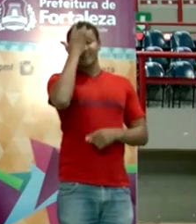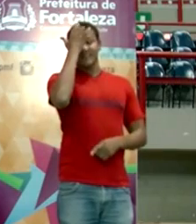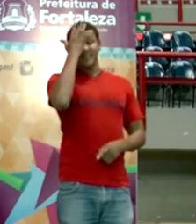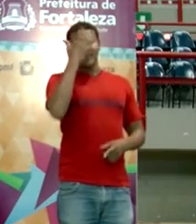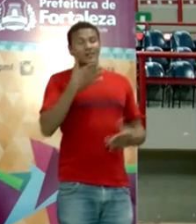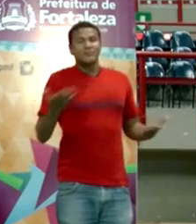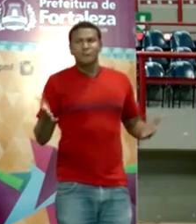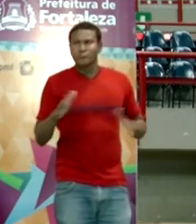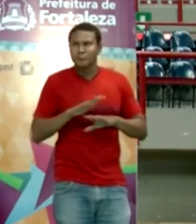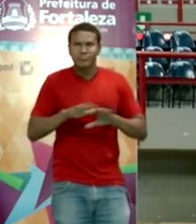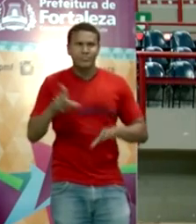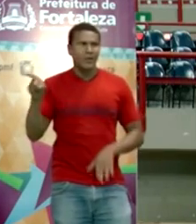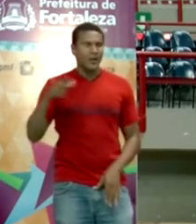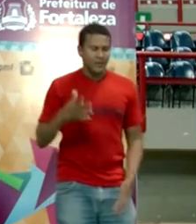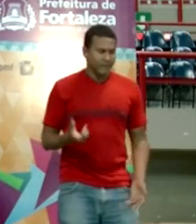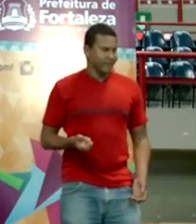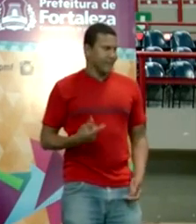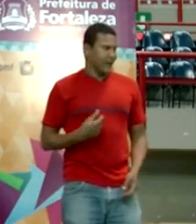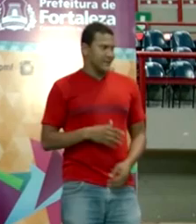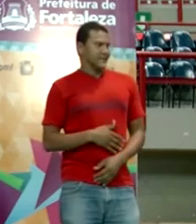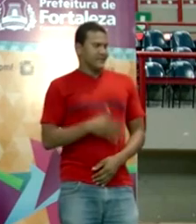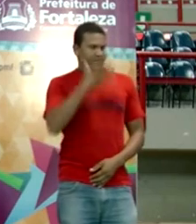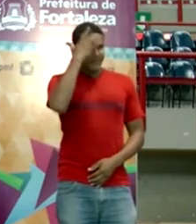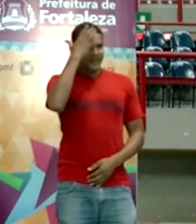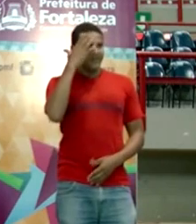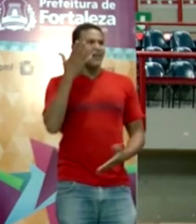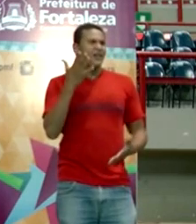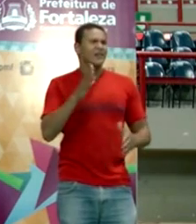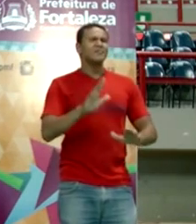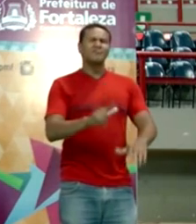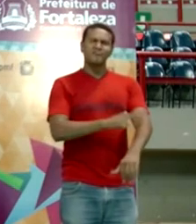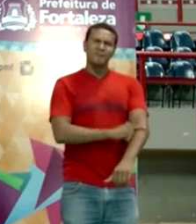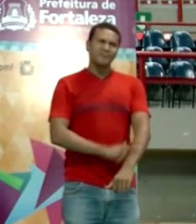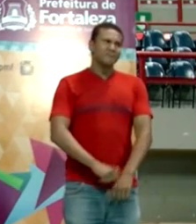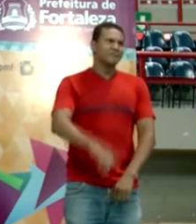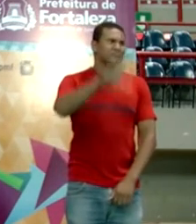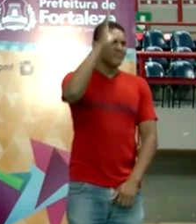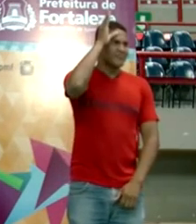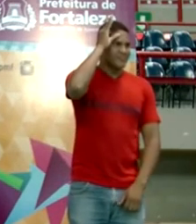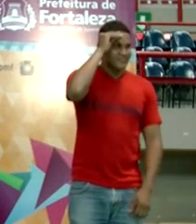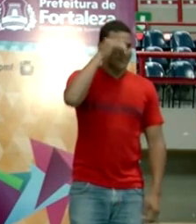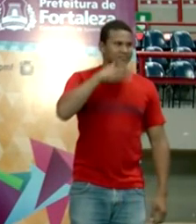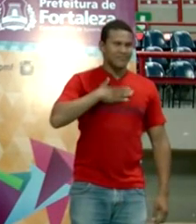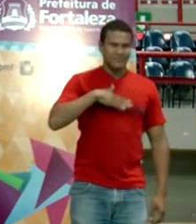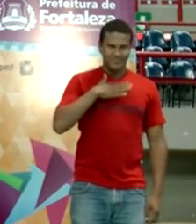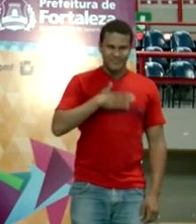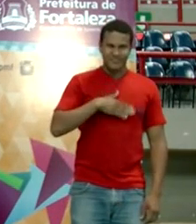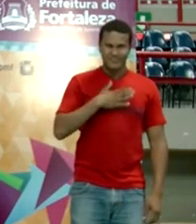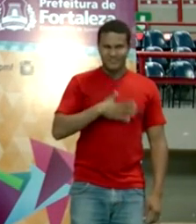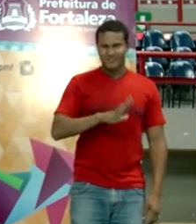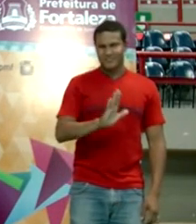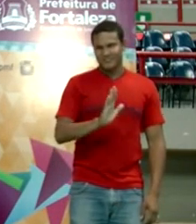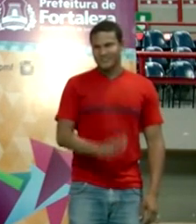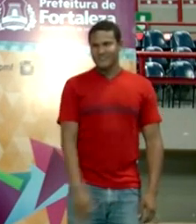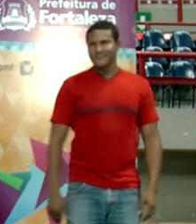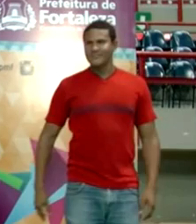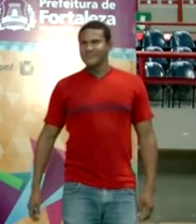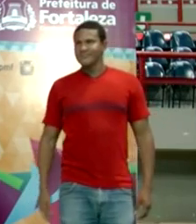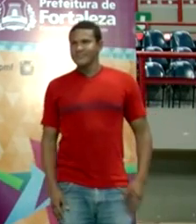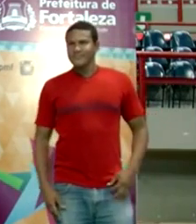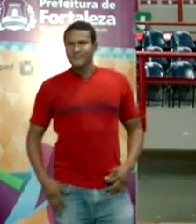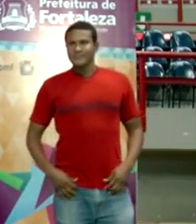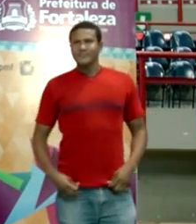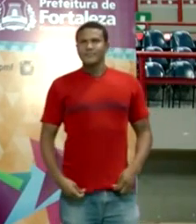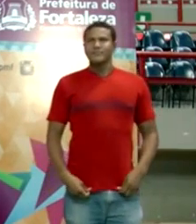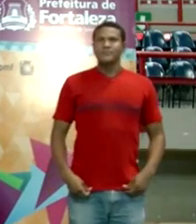Matou um concorrente já. Entendeu? Relaxa, vai dar certo. Olha outro texto bom. Essa outra